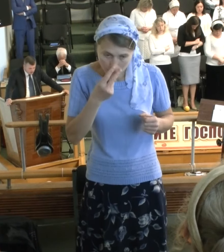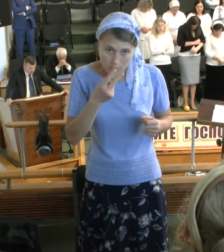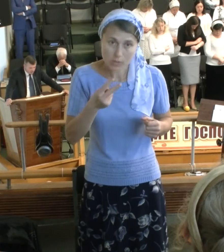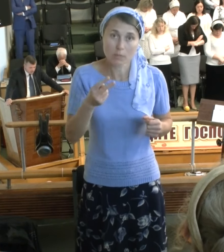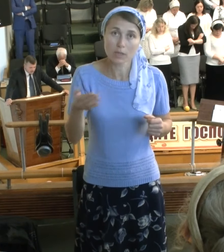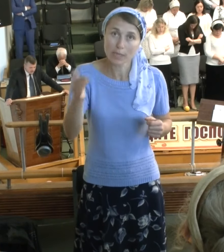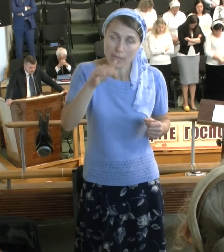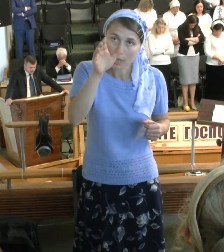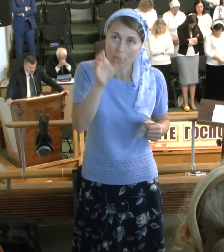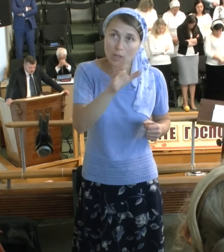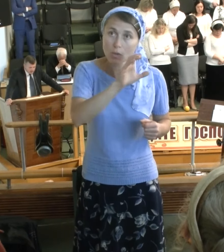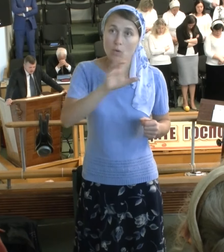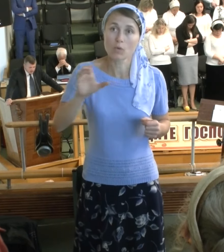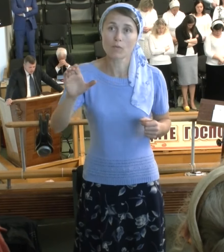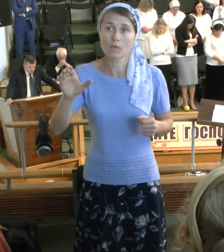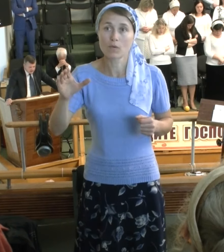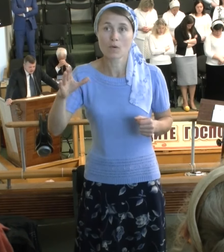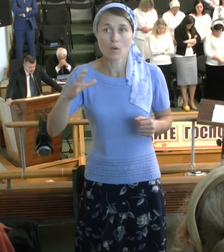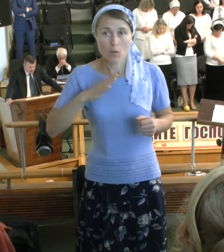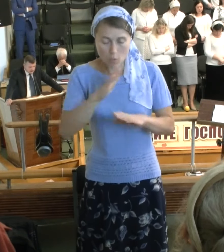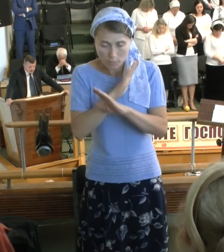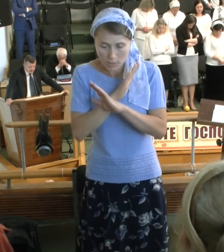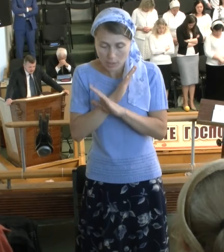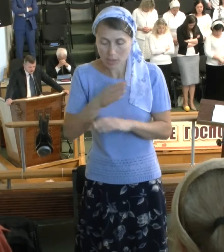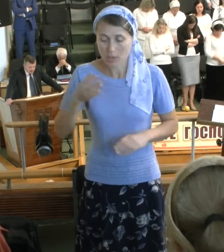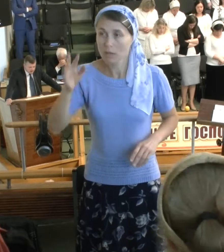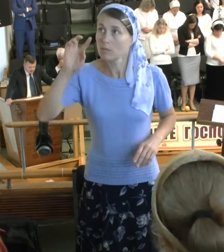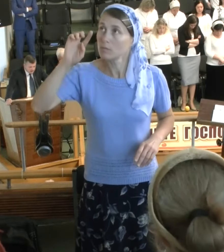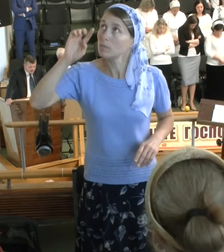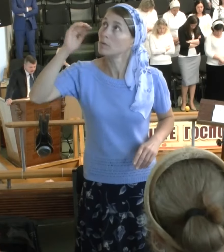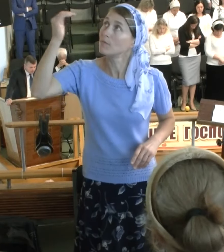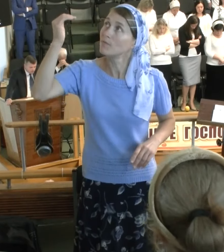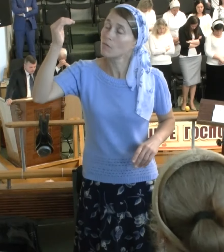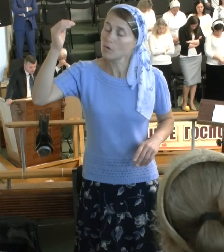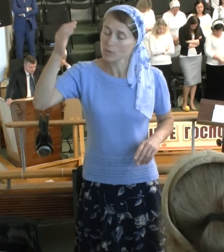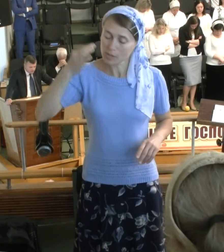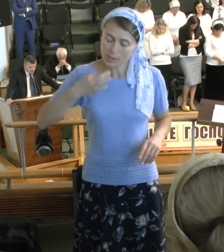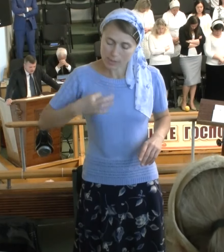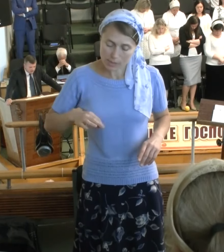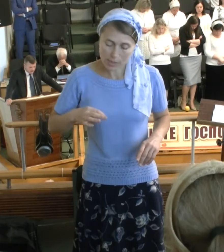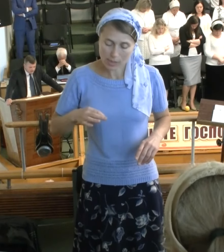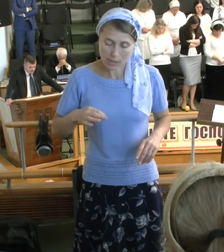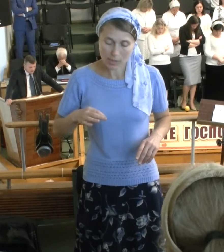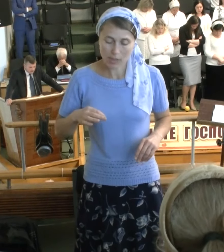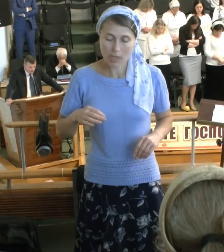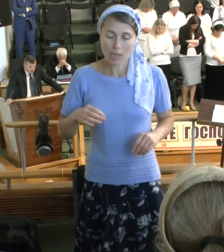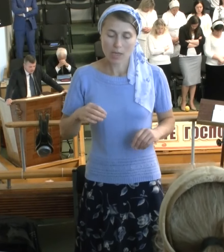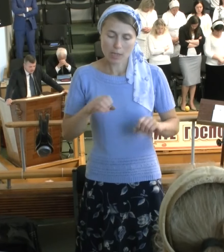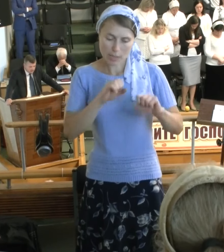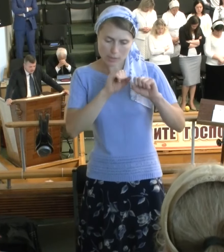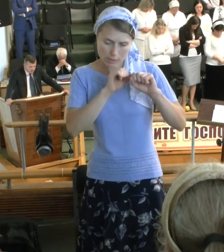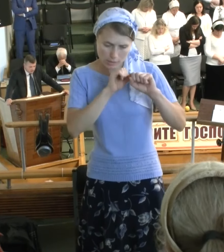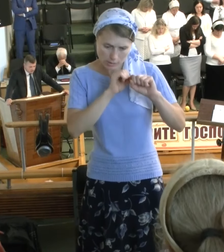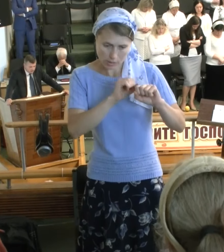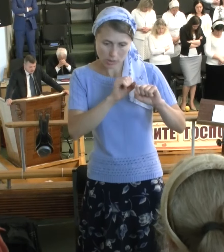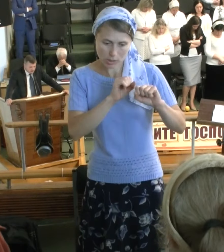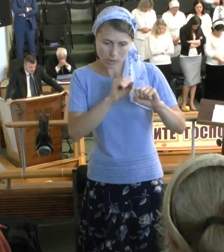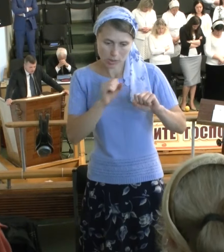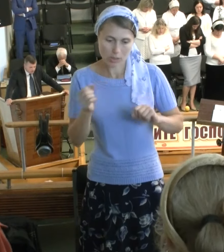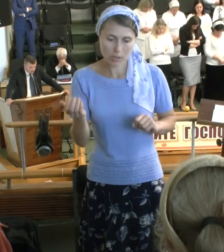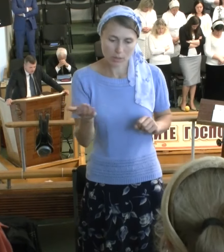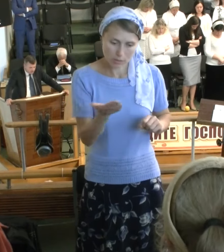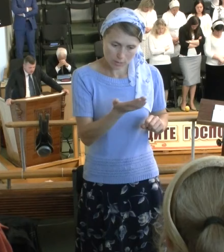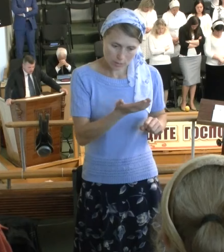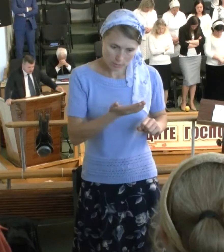за нас умирал Божий Сын, где Божий Сын заслонил нас собой от Божьего гнева. Должна была пролиться, Господи,